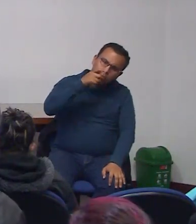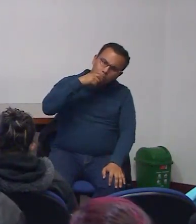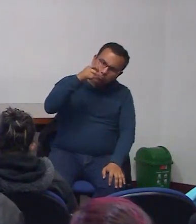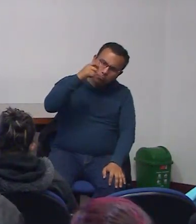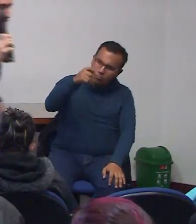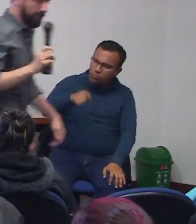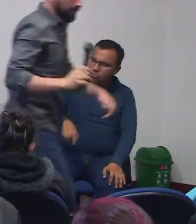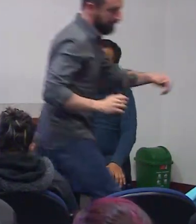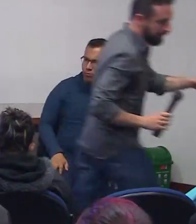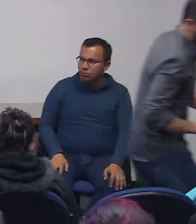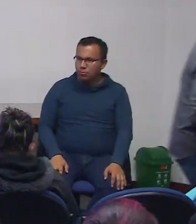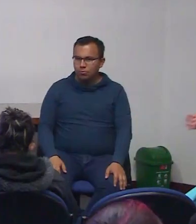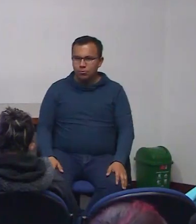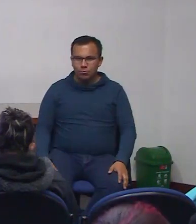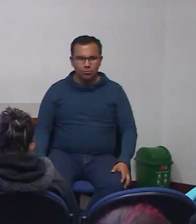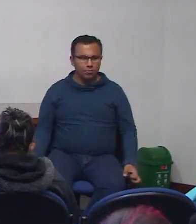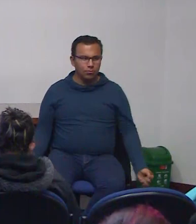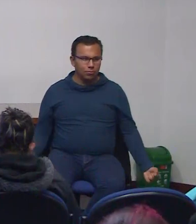te pasó el